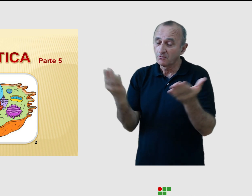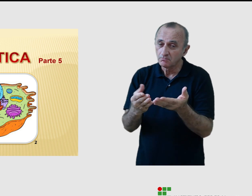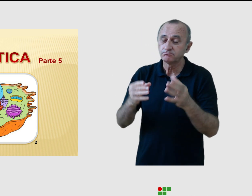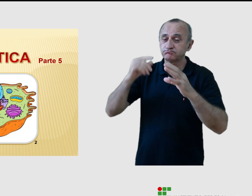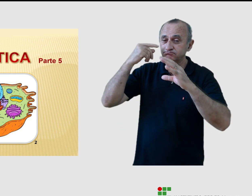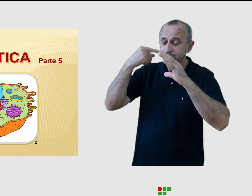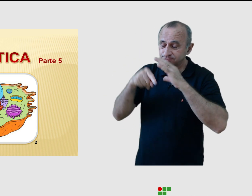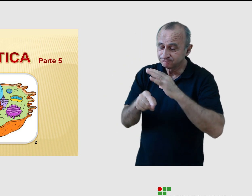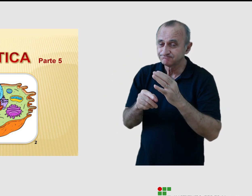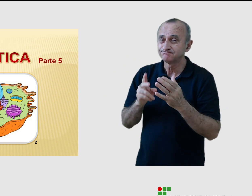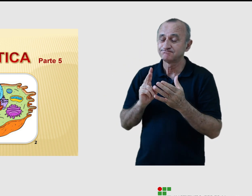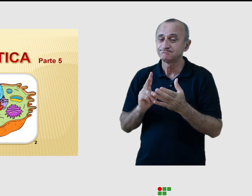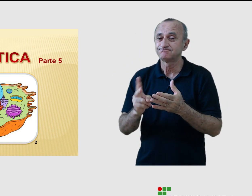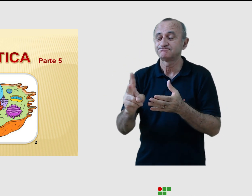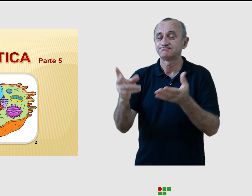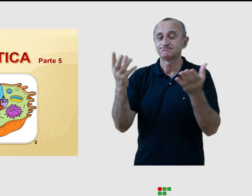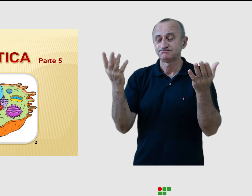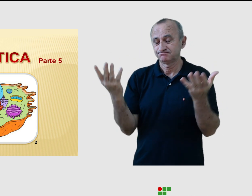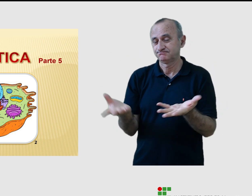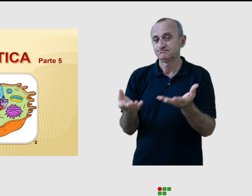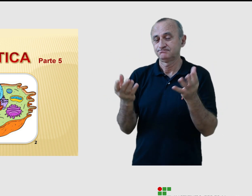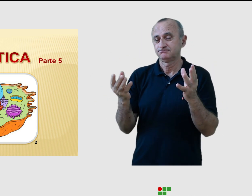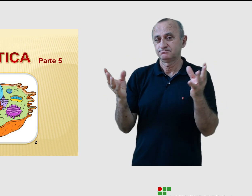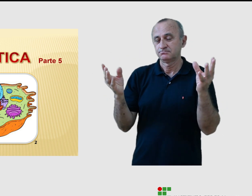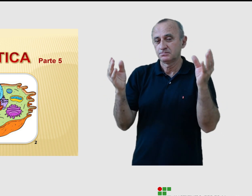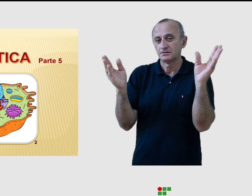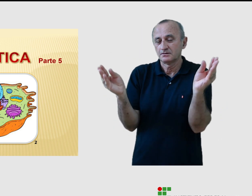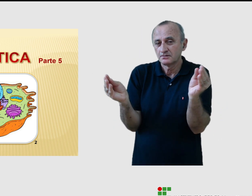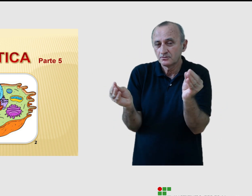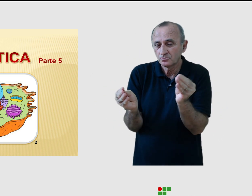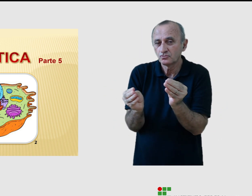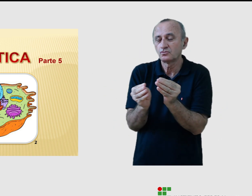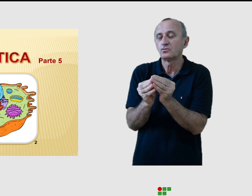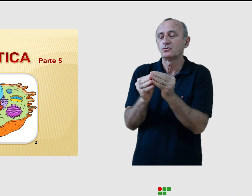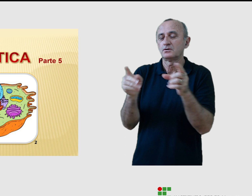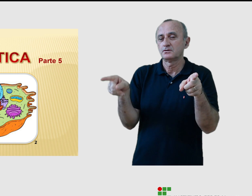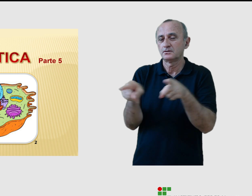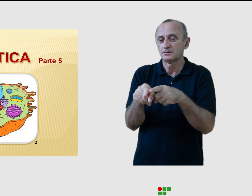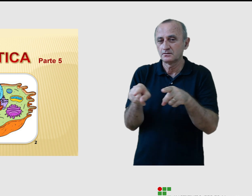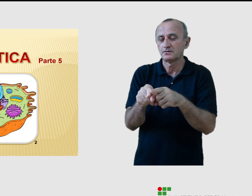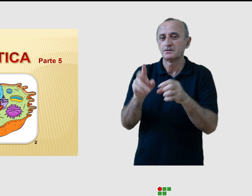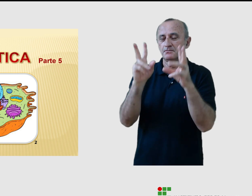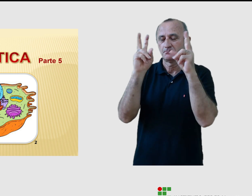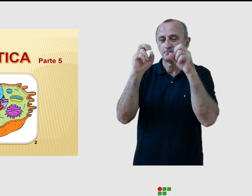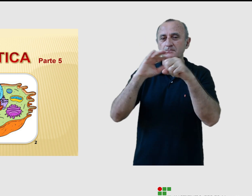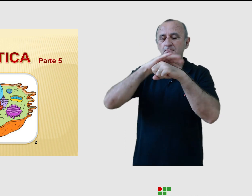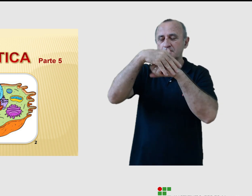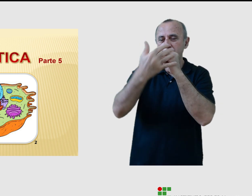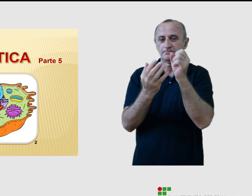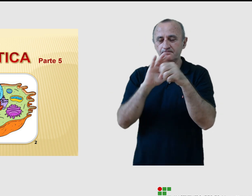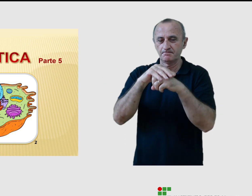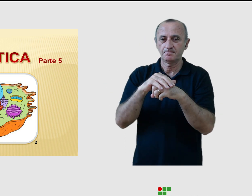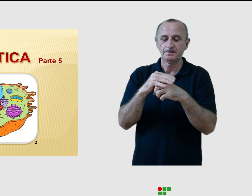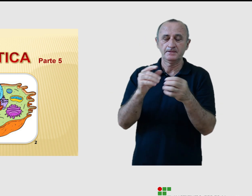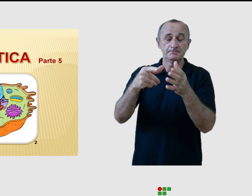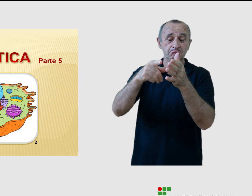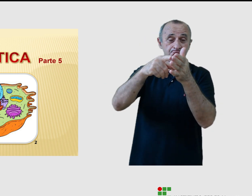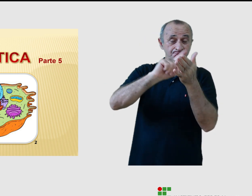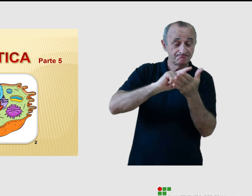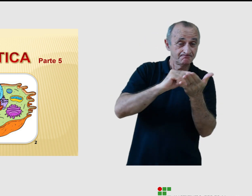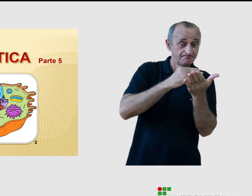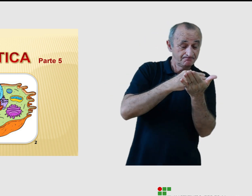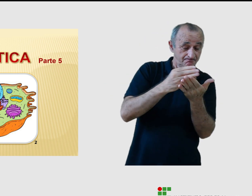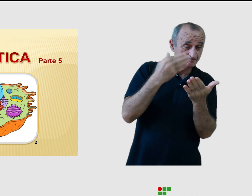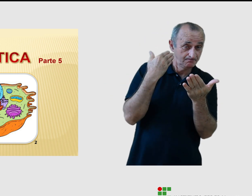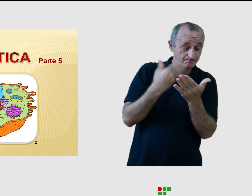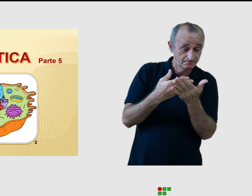que já tivemos aqui. E hoje então veremos com maior profundidade esse tema na conclusão dele,